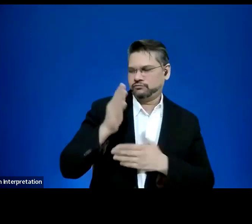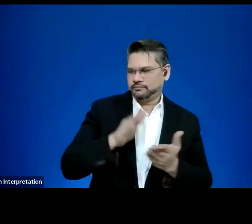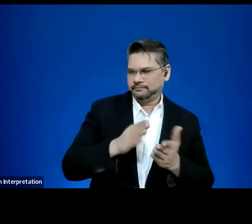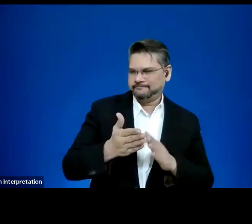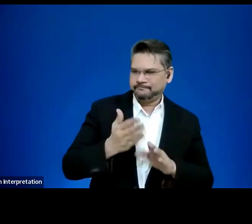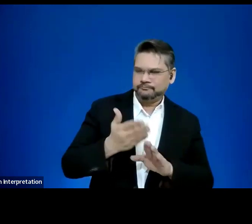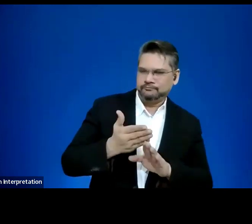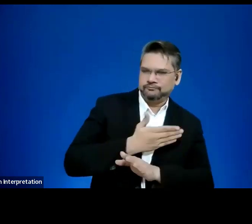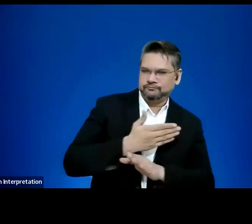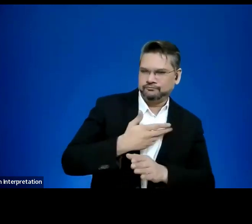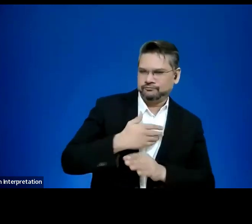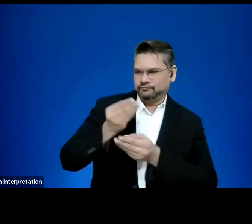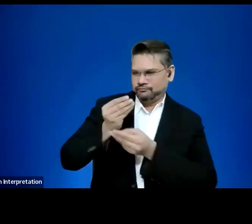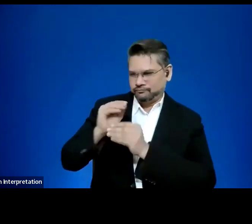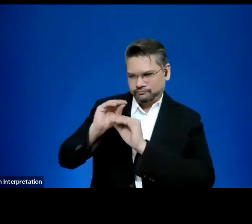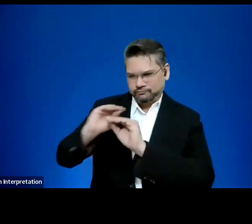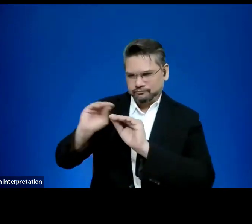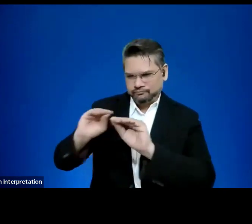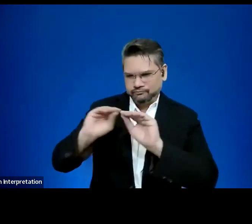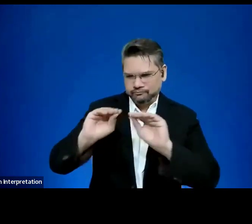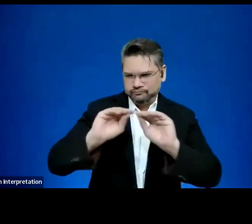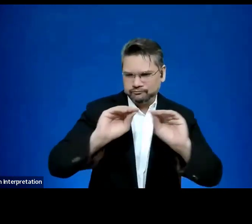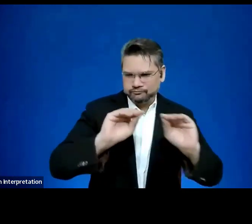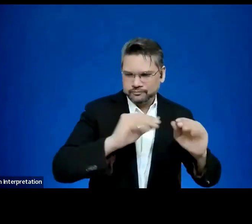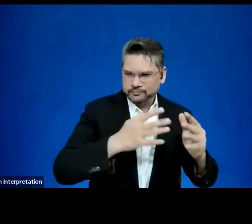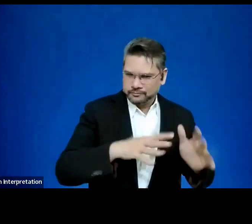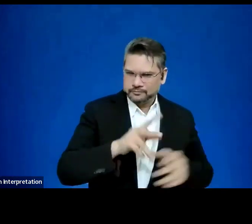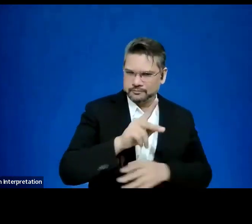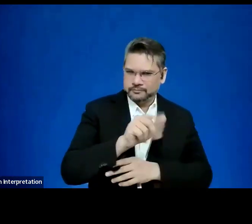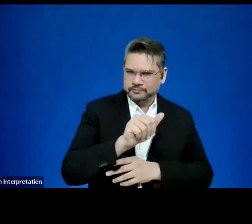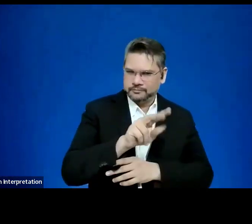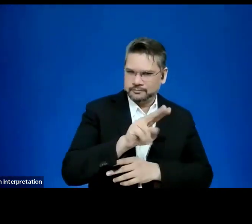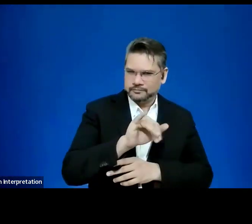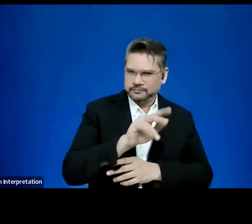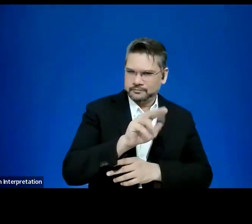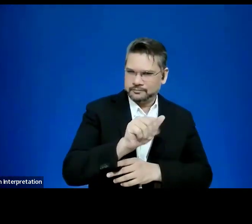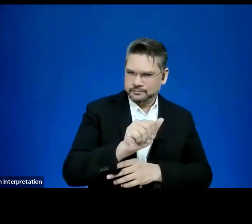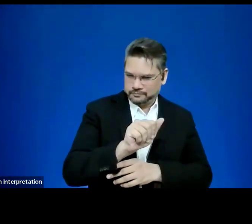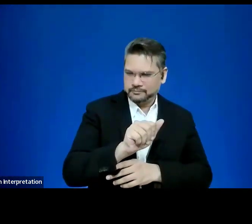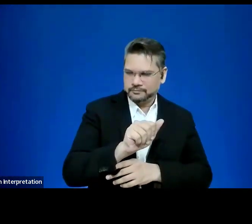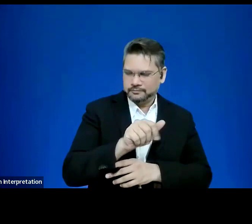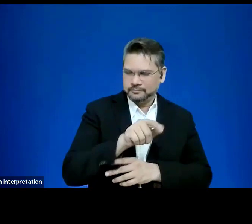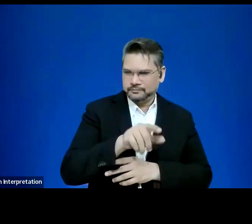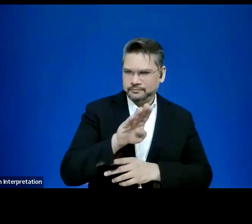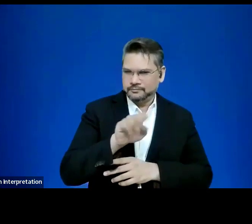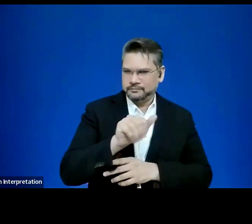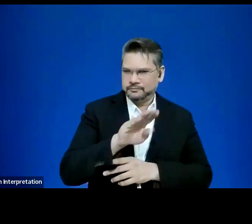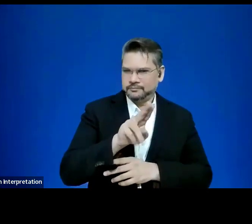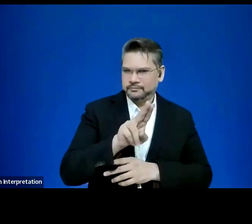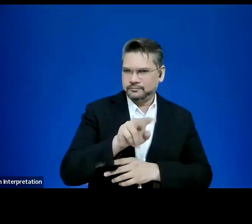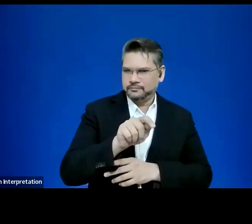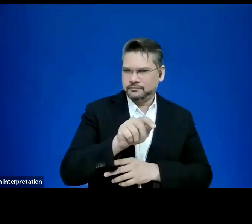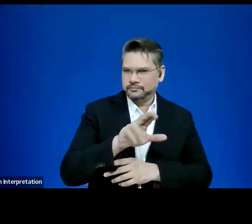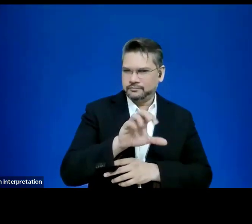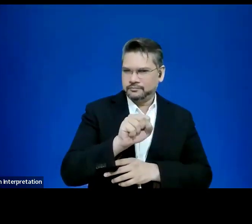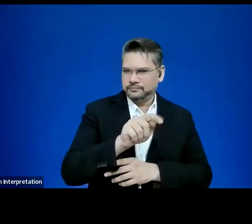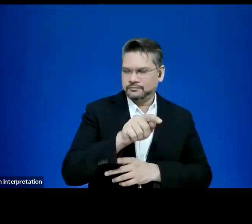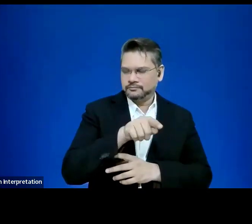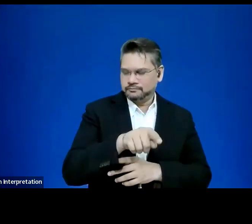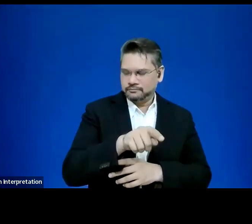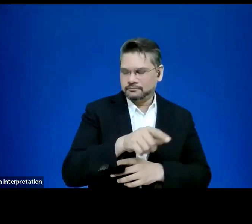而他在我们的这个全球的活动里面的推进活动里面，